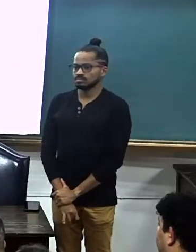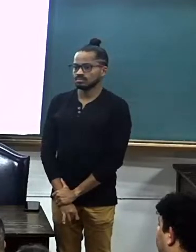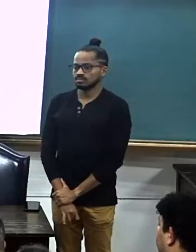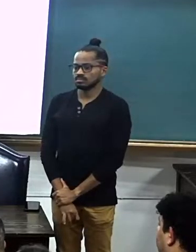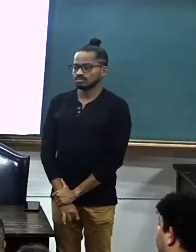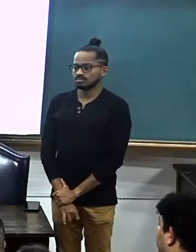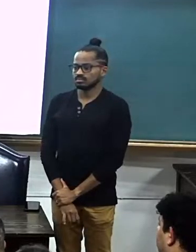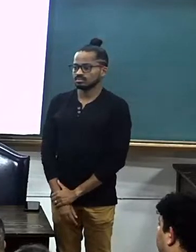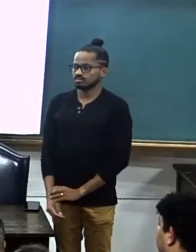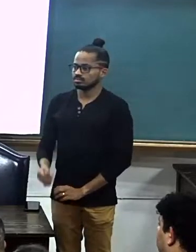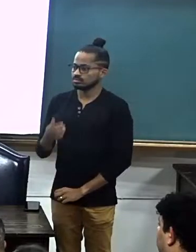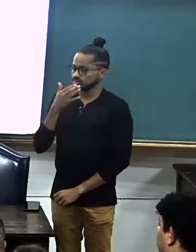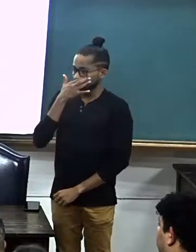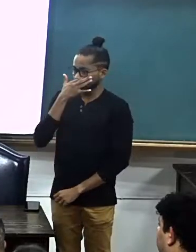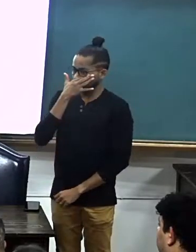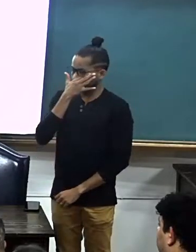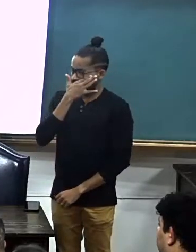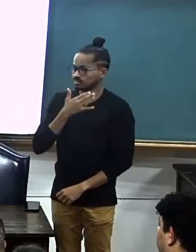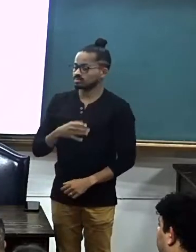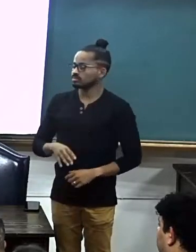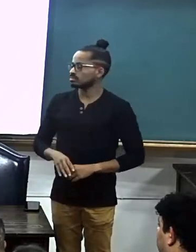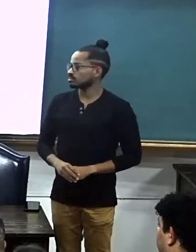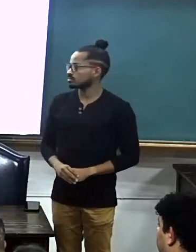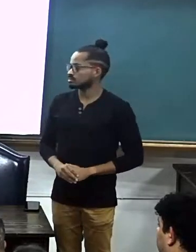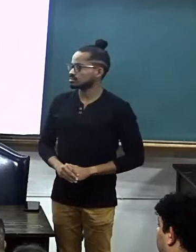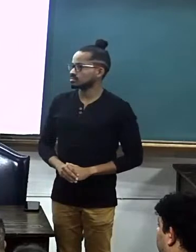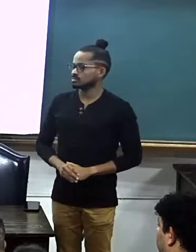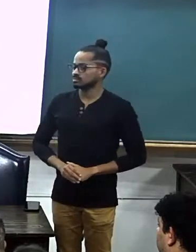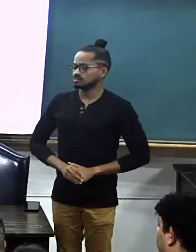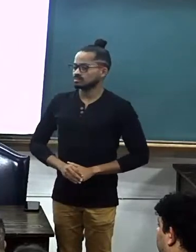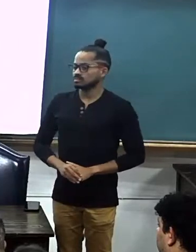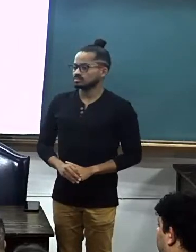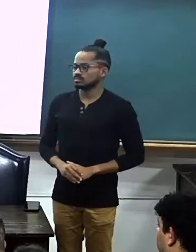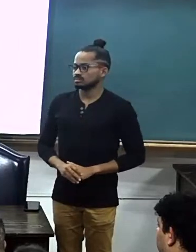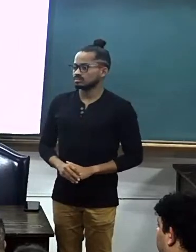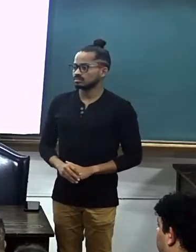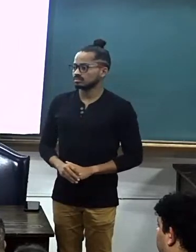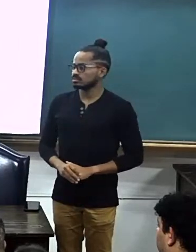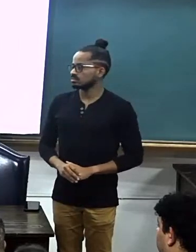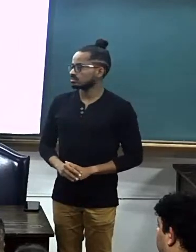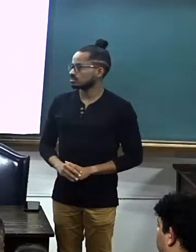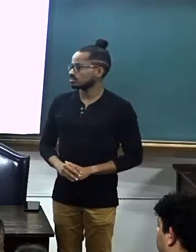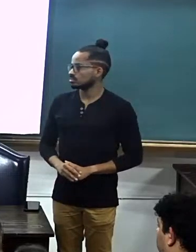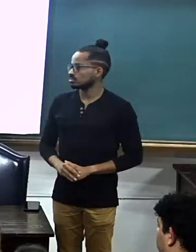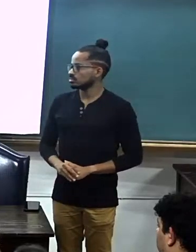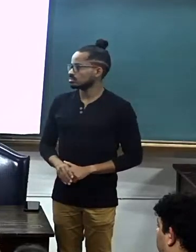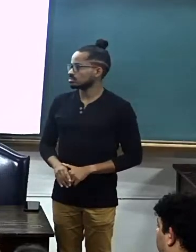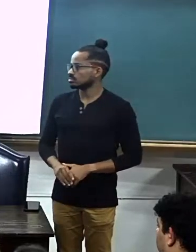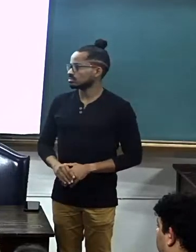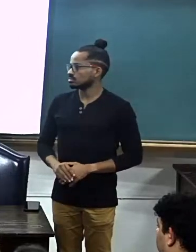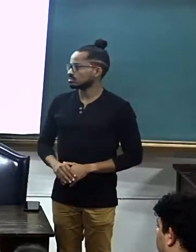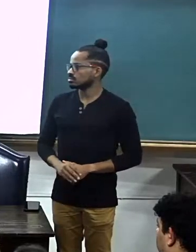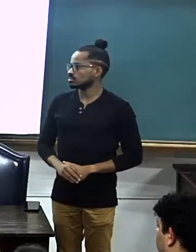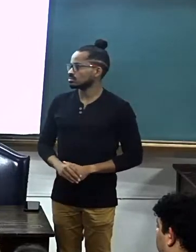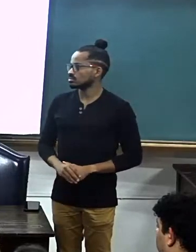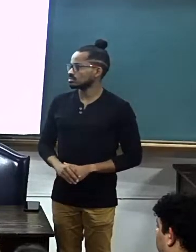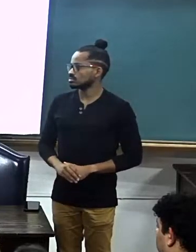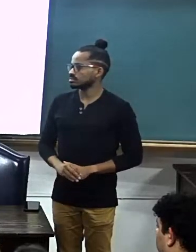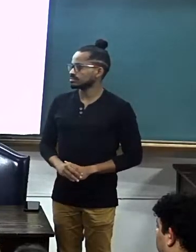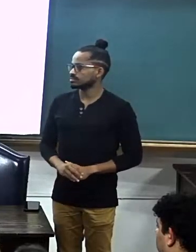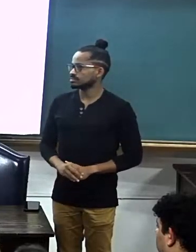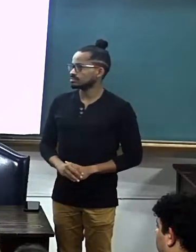ele funciona, ou ele parte, né, da organização, melhor, ele